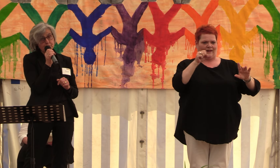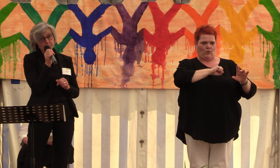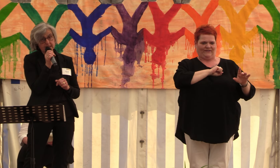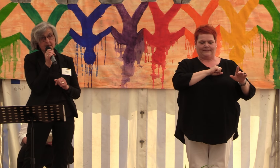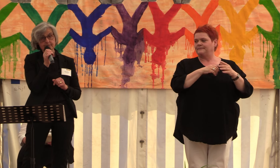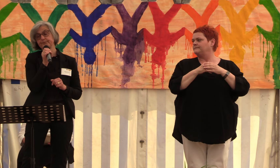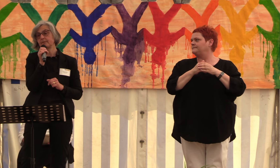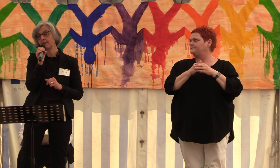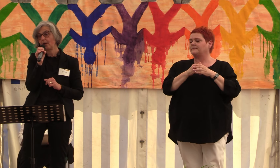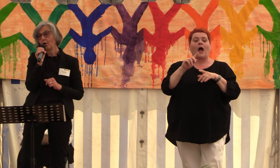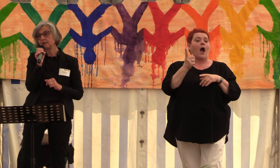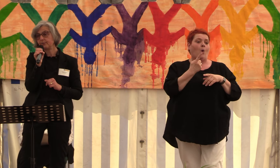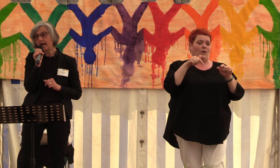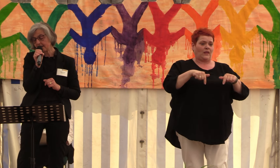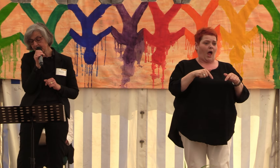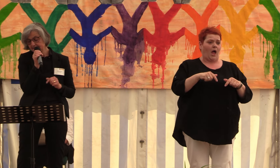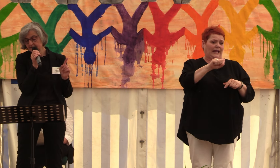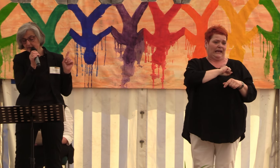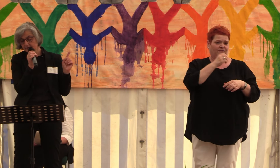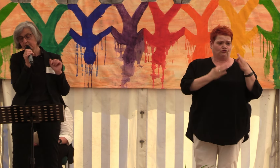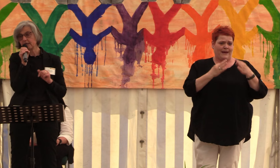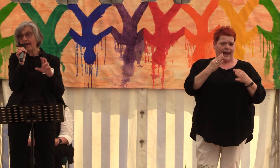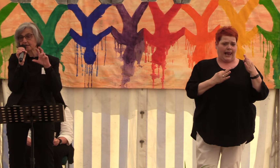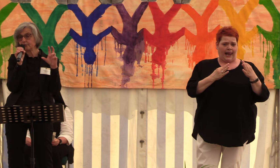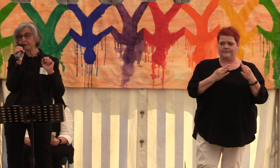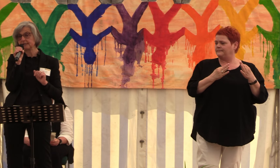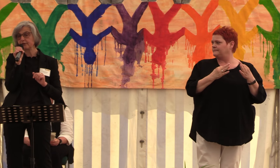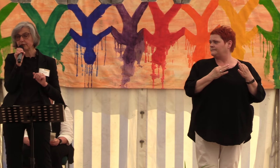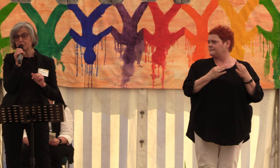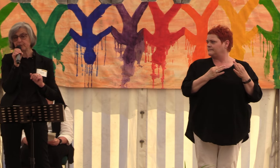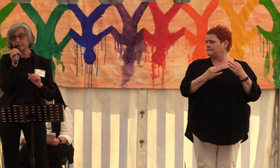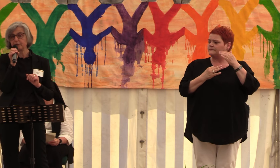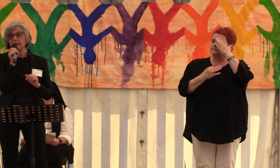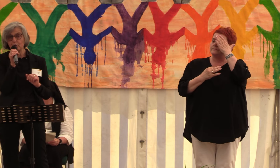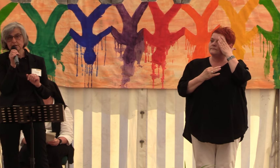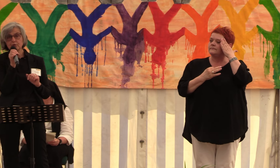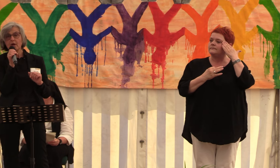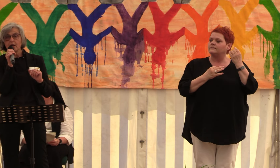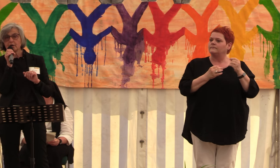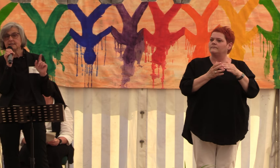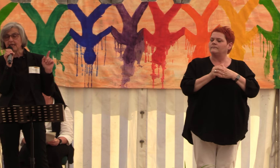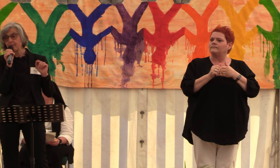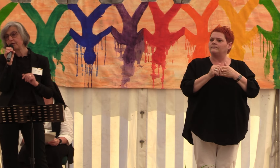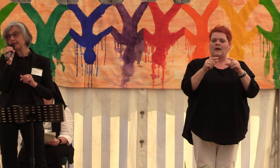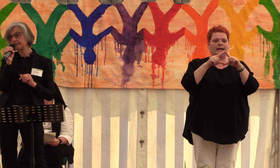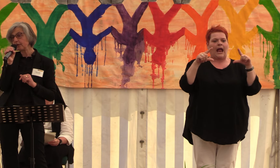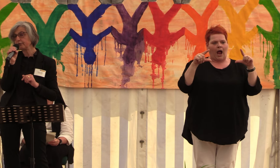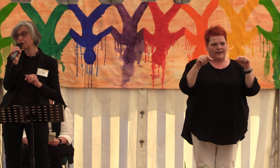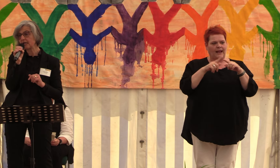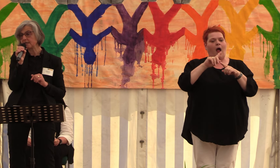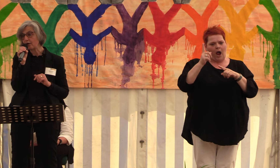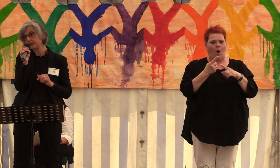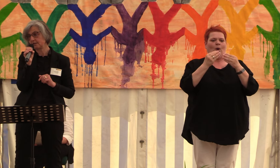unser Gewinnspiel und die Karten für das Gewinnspiel, für die Verlosung können Sie ebenfalls